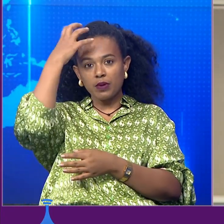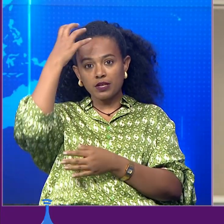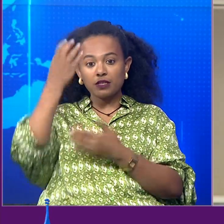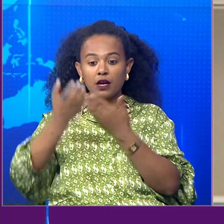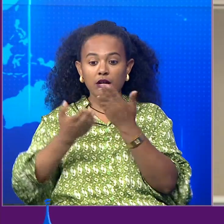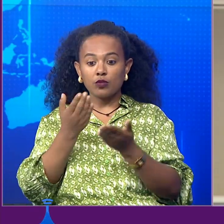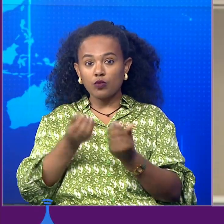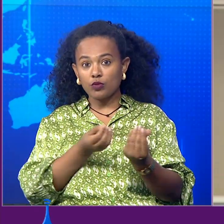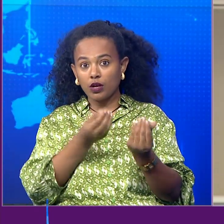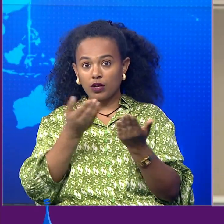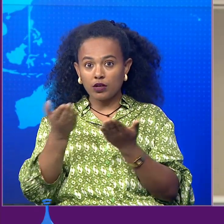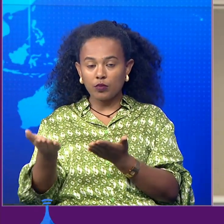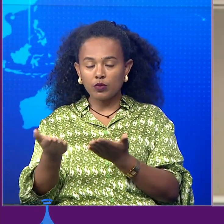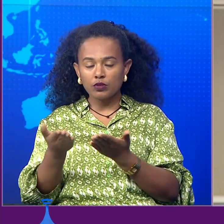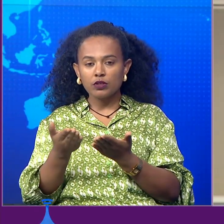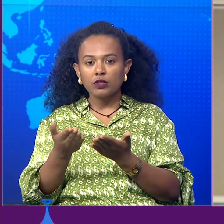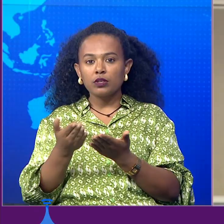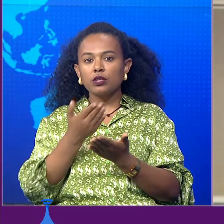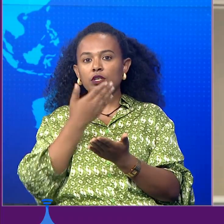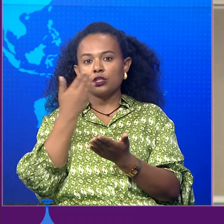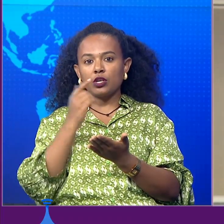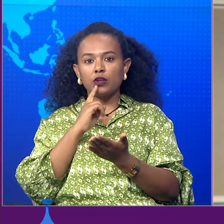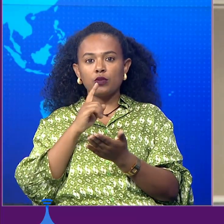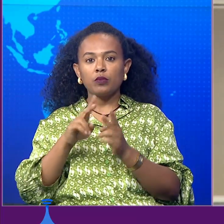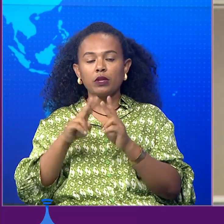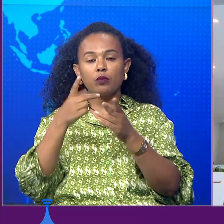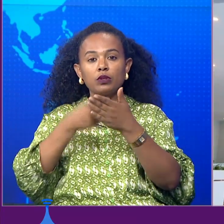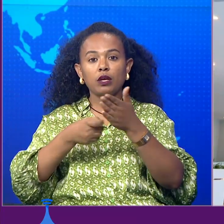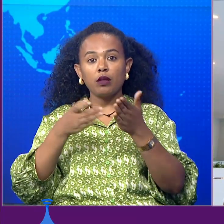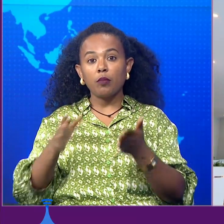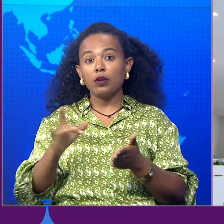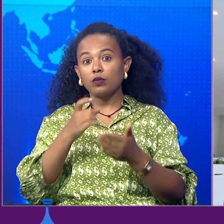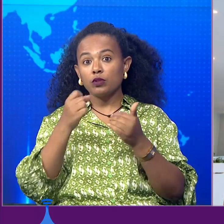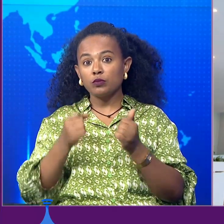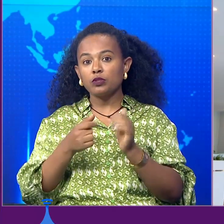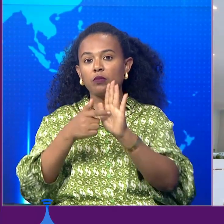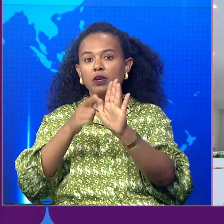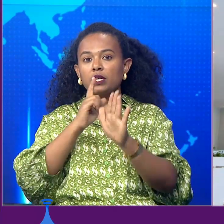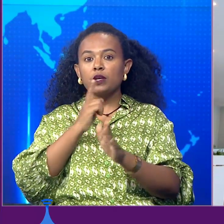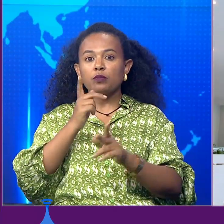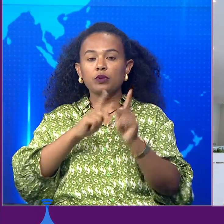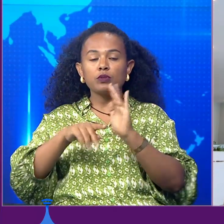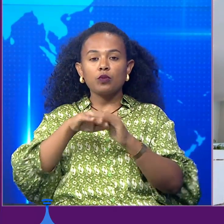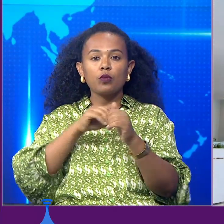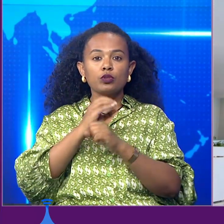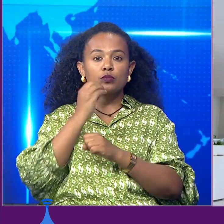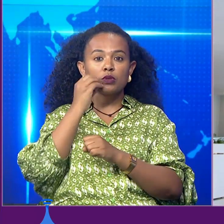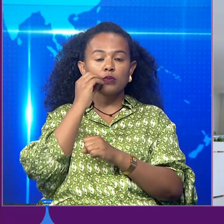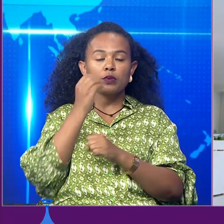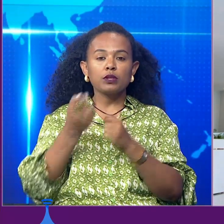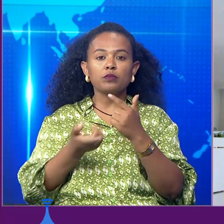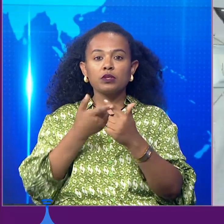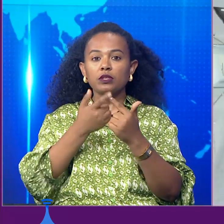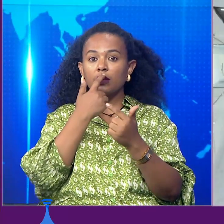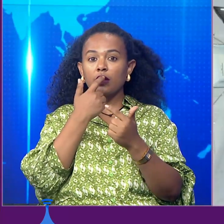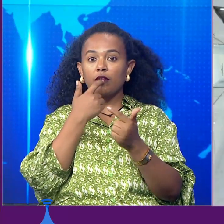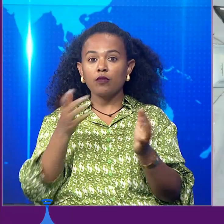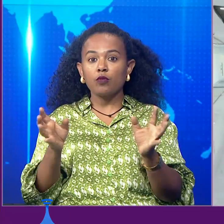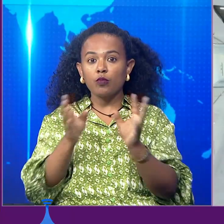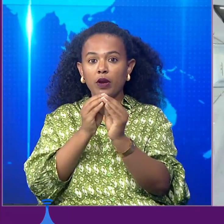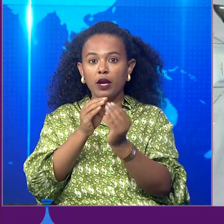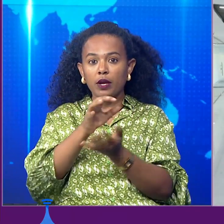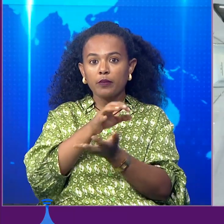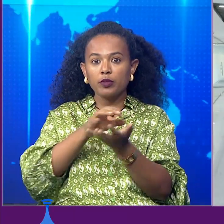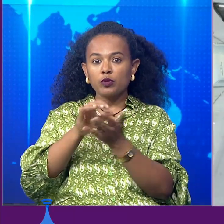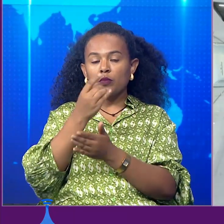አቅርቦት የተሳለጠ ሊሆን እንደሚችል እጅግ ውጤታማ እንደሚችል ማሳያም ነው። በህዝብ ተወካዮች ምክር ቤት ምክትል አፈ ጉባኤ ሎሚ በዶ በበኩላቸው መሶብ